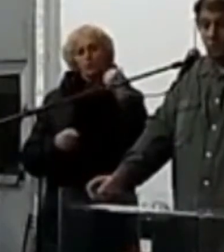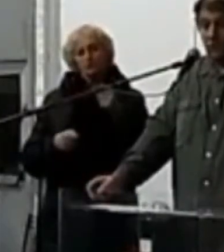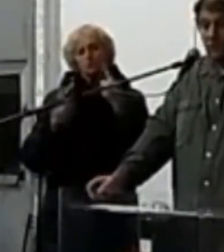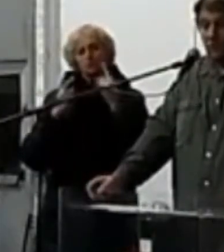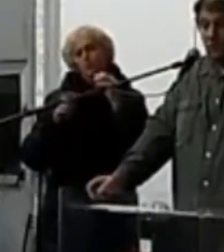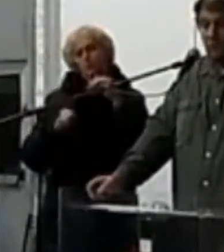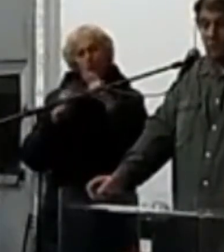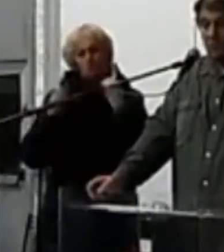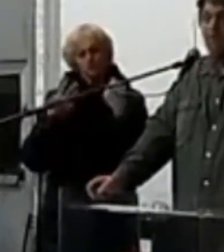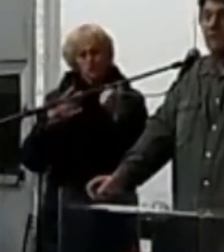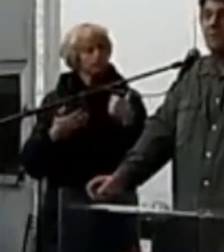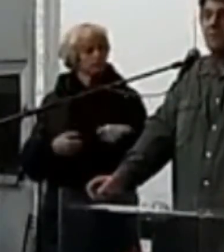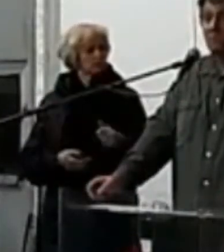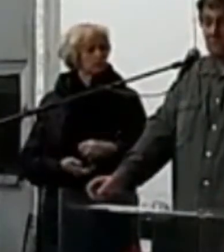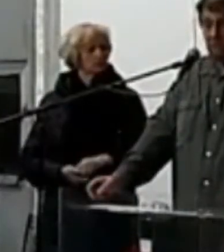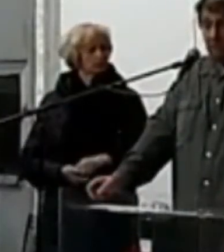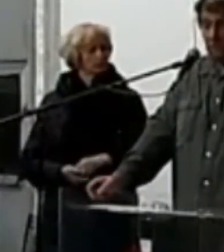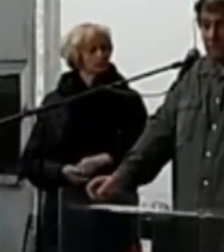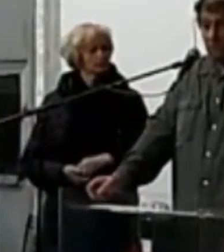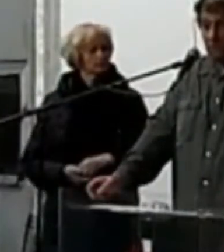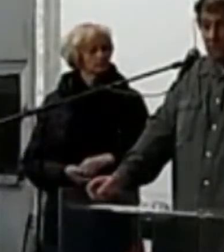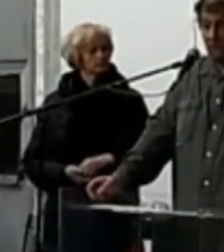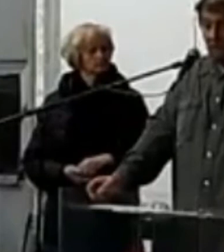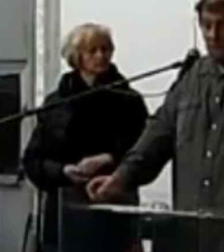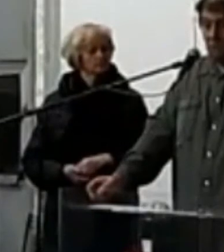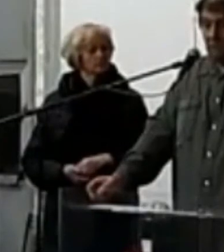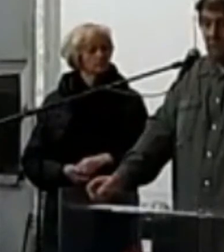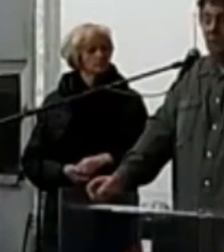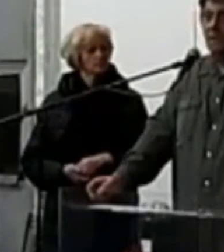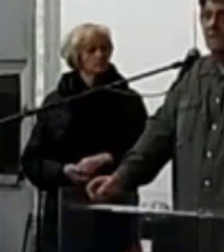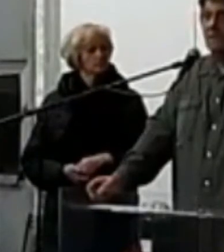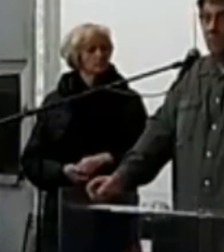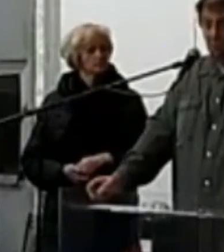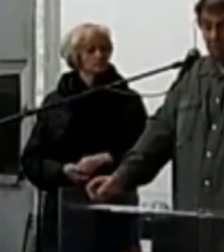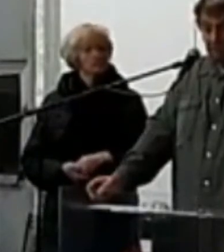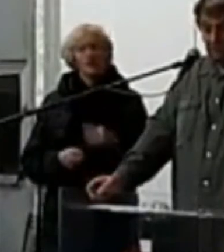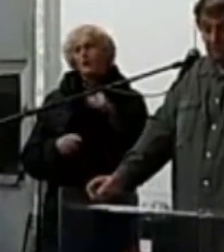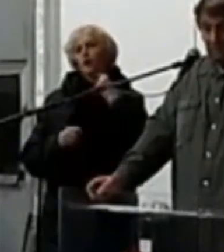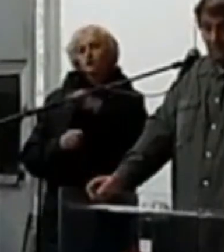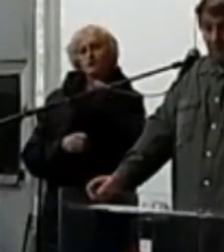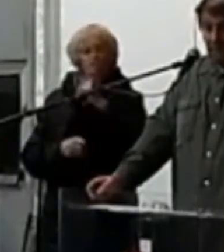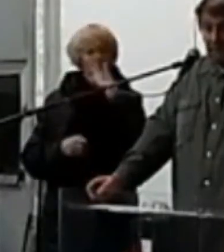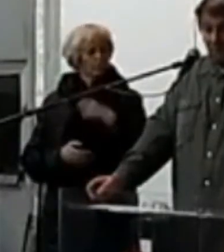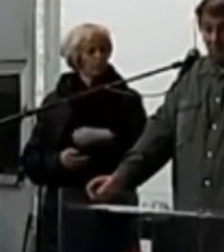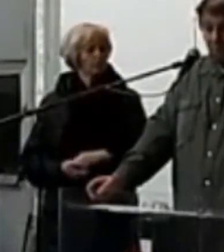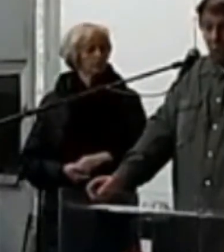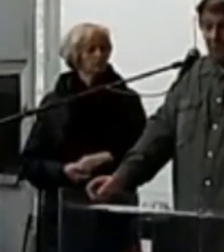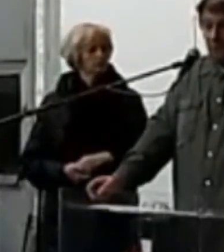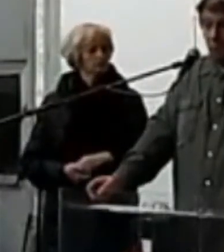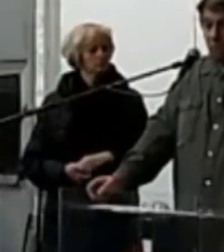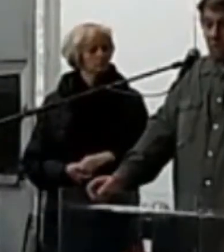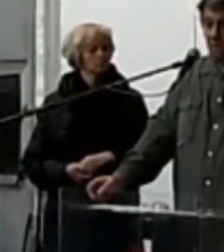ovog udruženja i možete misliti, na izboru sportske godine su nam rekli da nismo sport. Mada smo